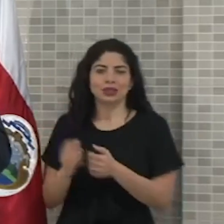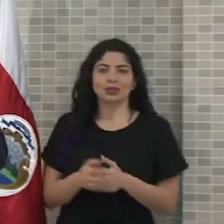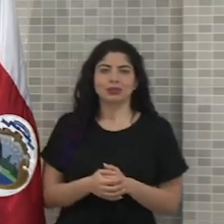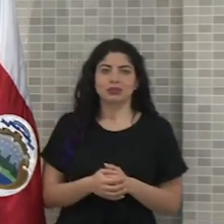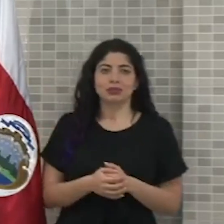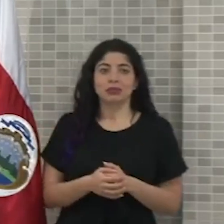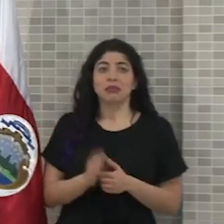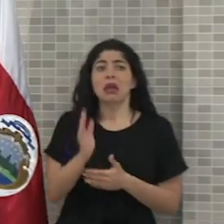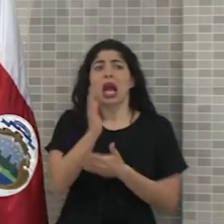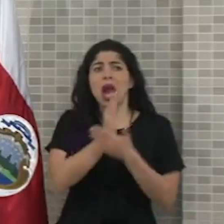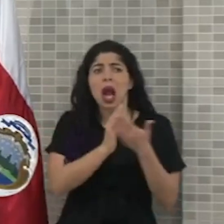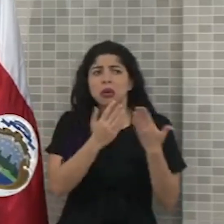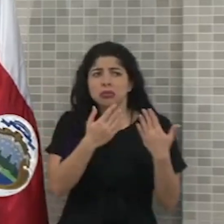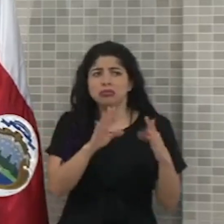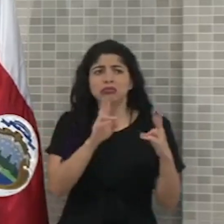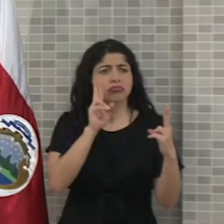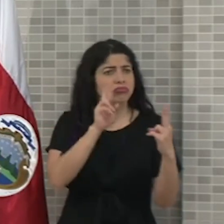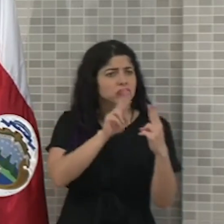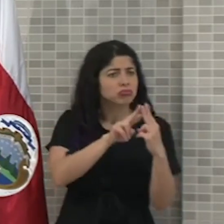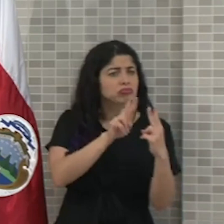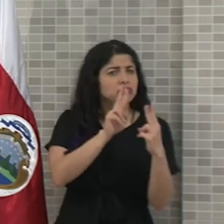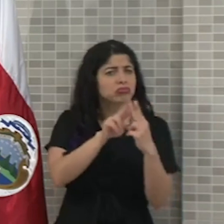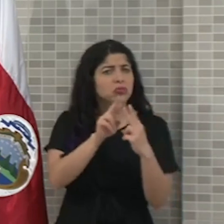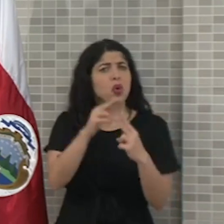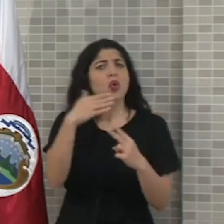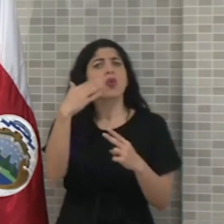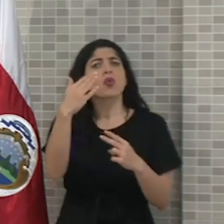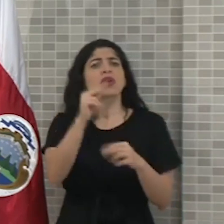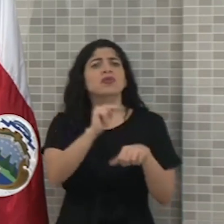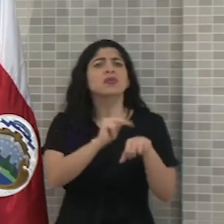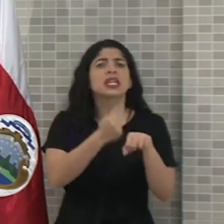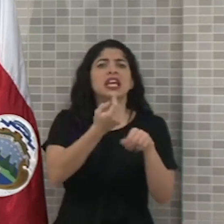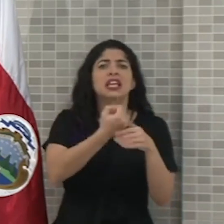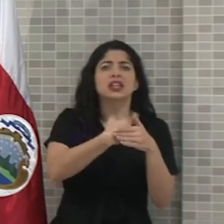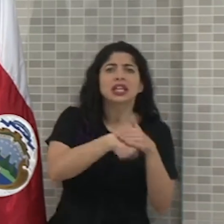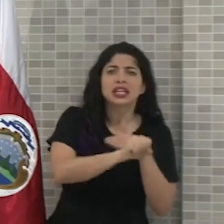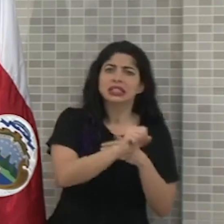De algunos conozco cuando nació su nieta,